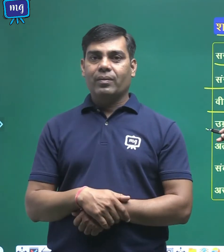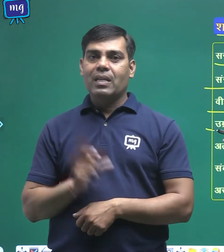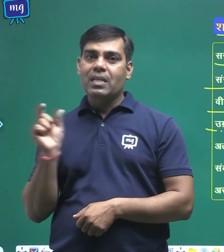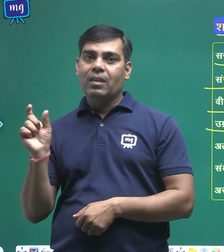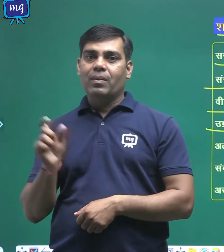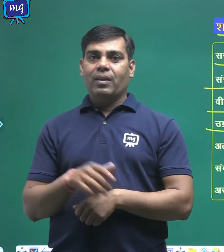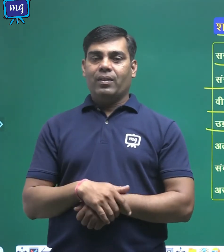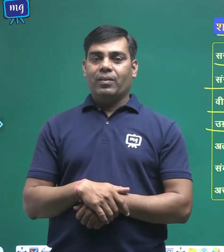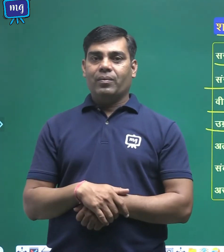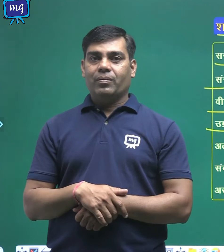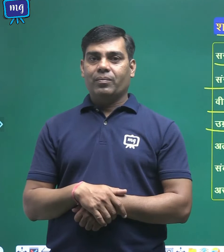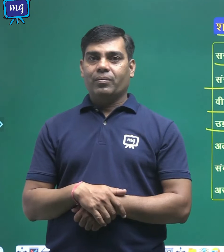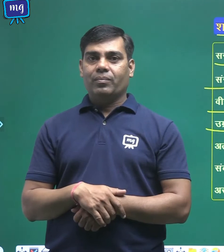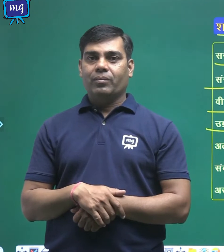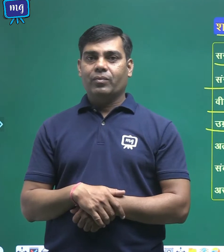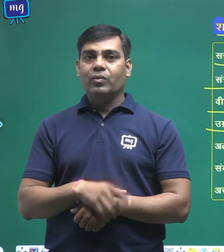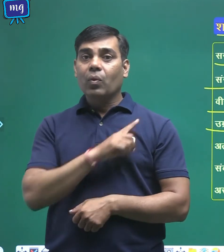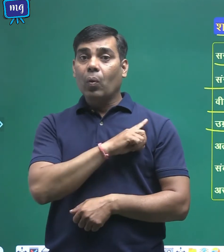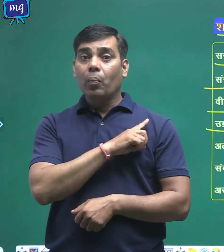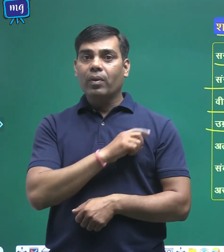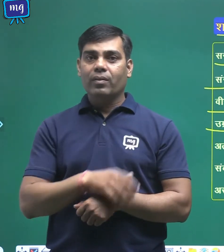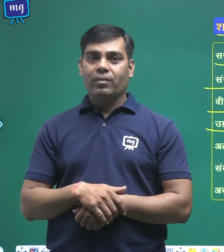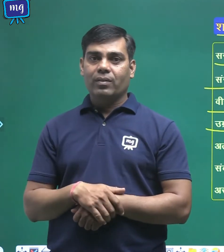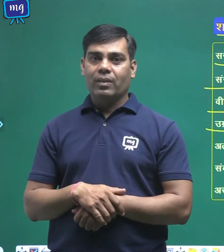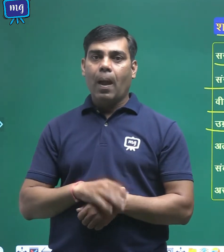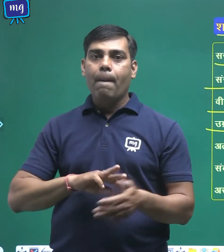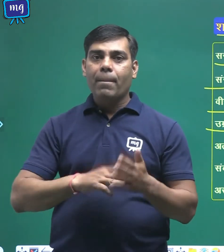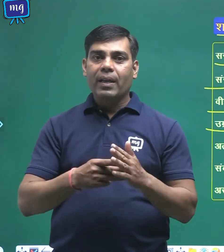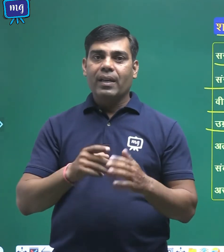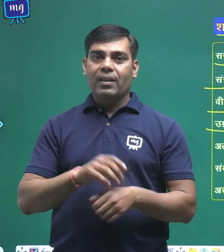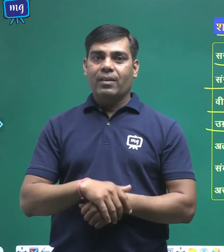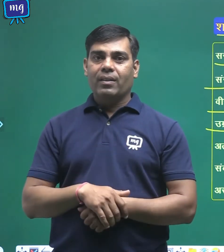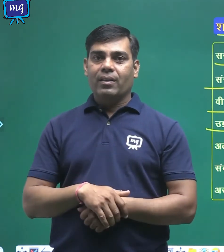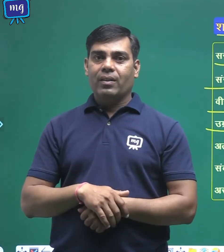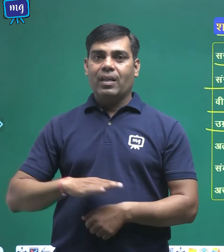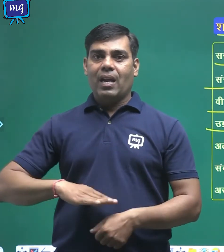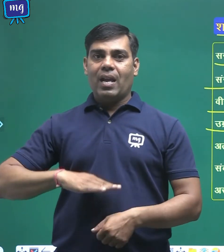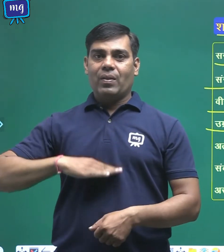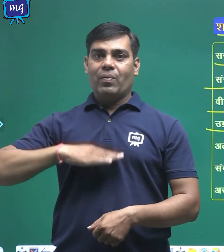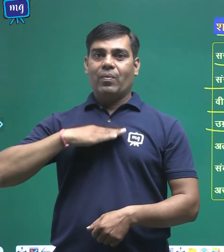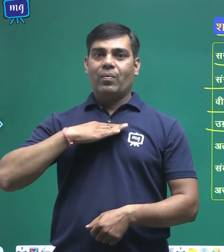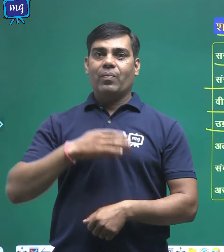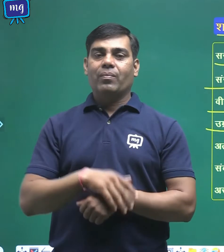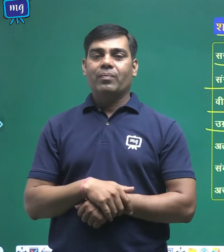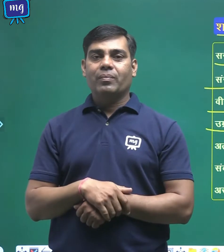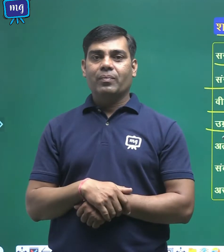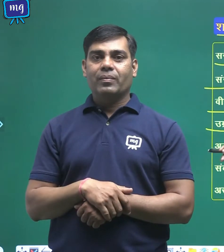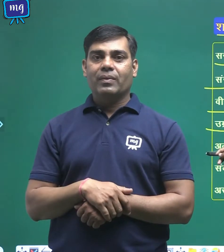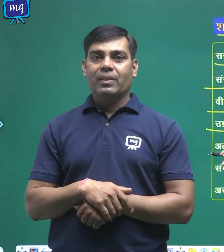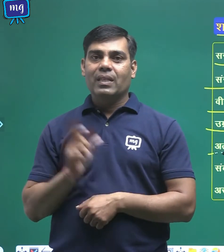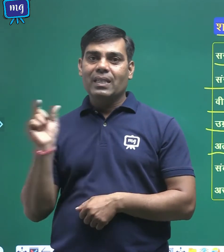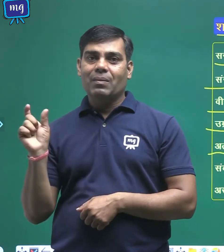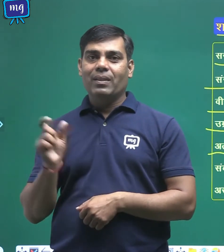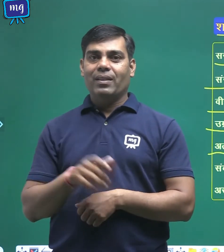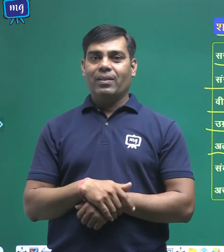शब्द है उम्र, अर्थ है आयु। शब्द